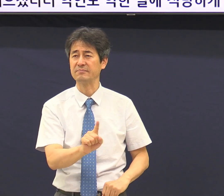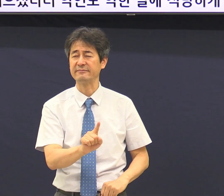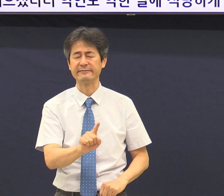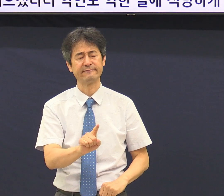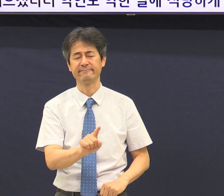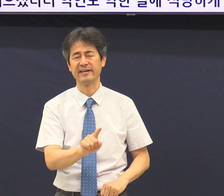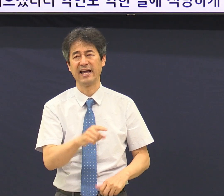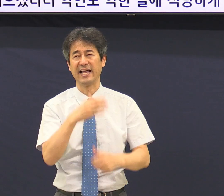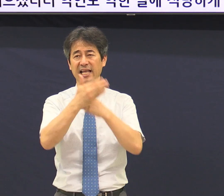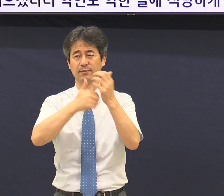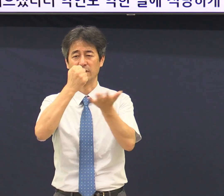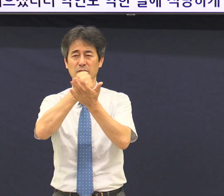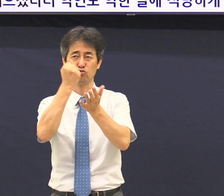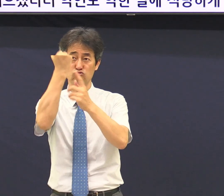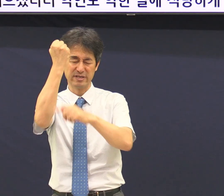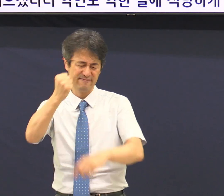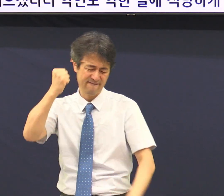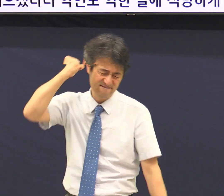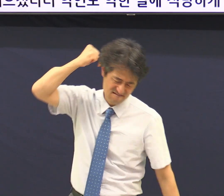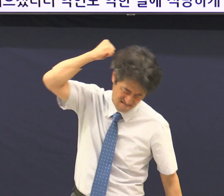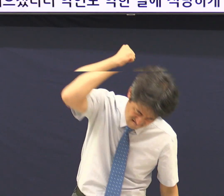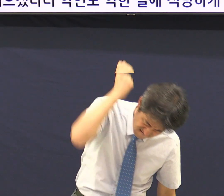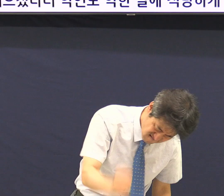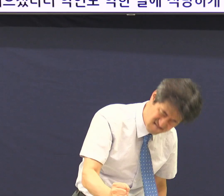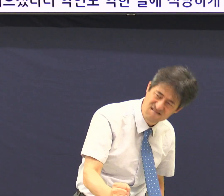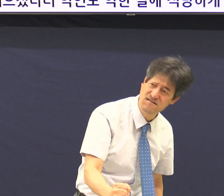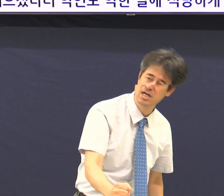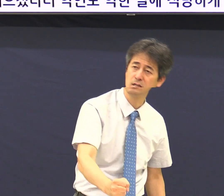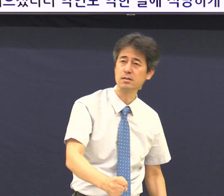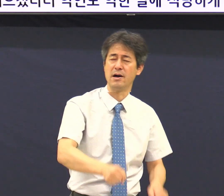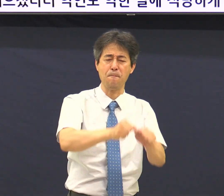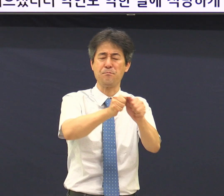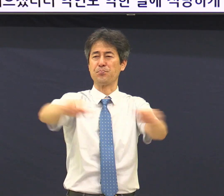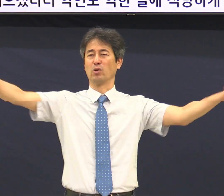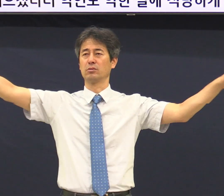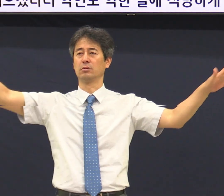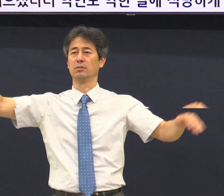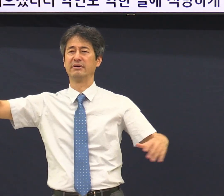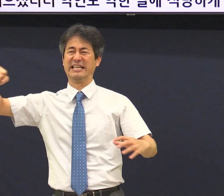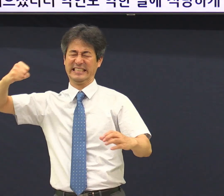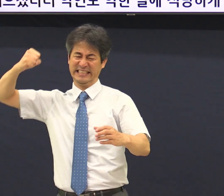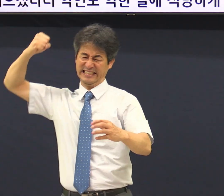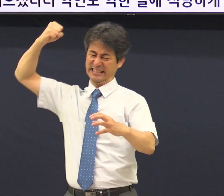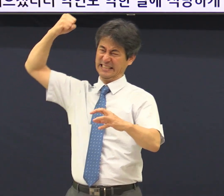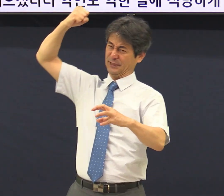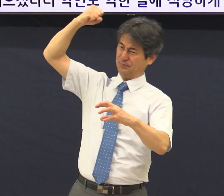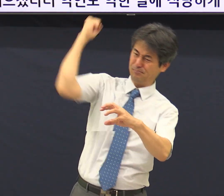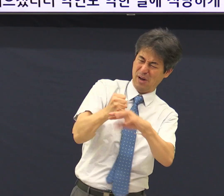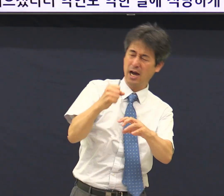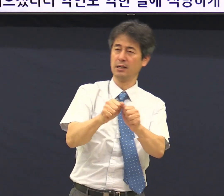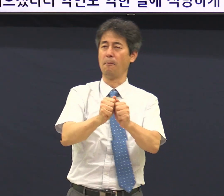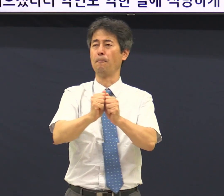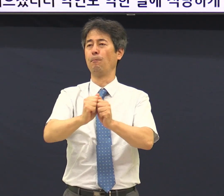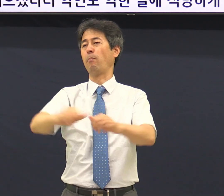머물러 있는 것 하나님께서 좋게 여기지 않으시고 그들을 흩으셨다는 것이죠.